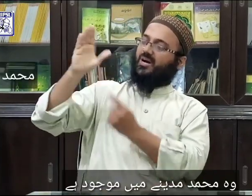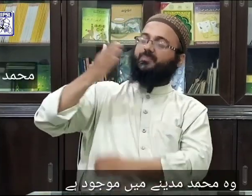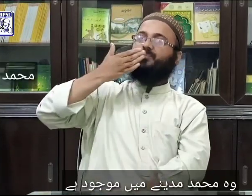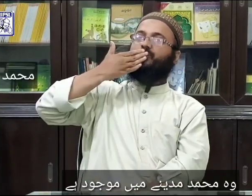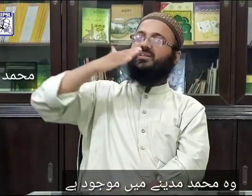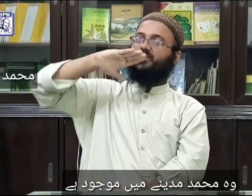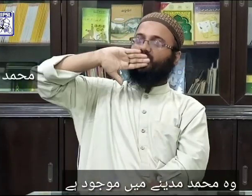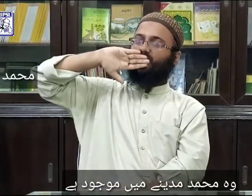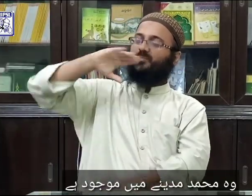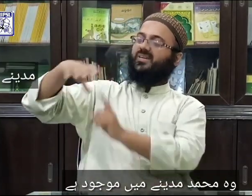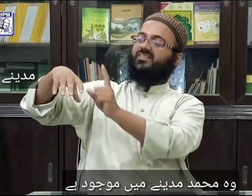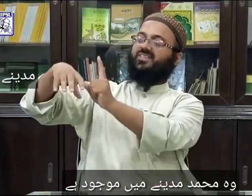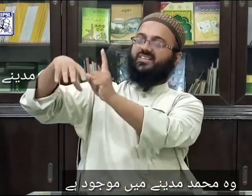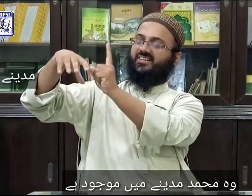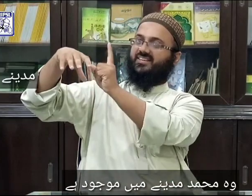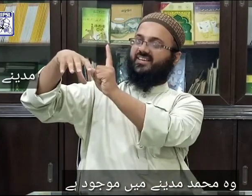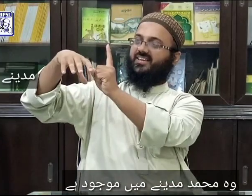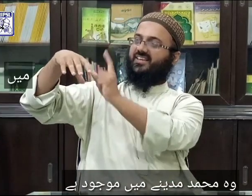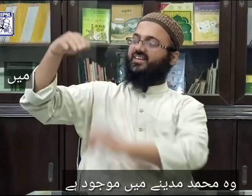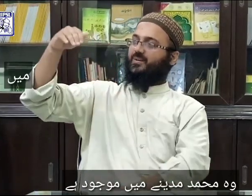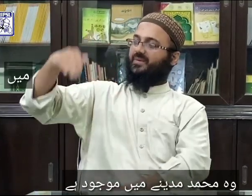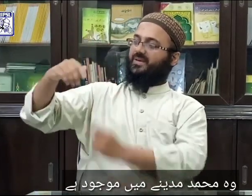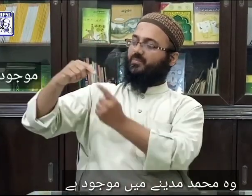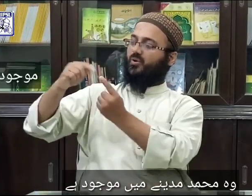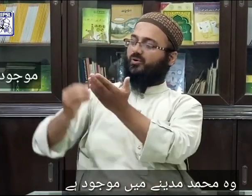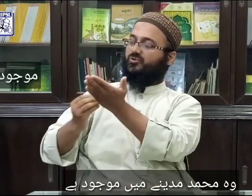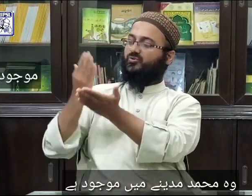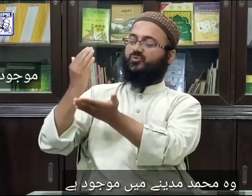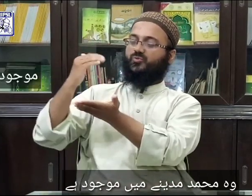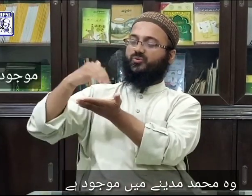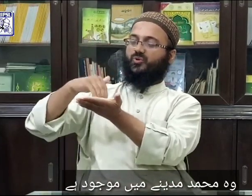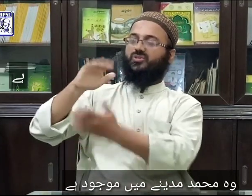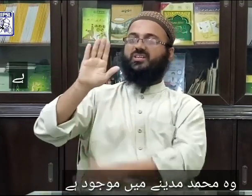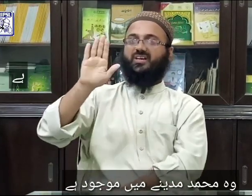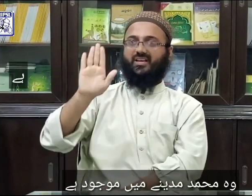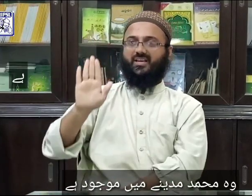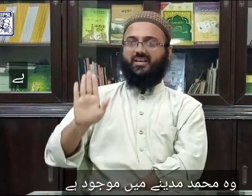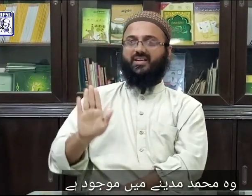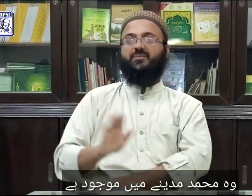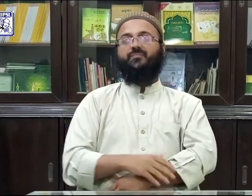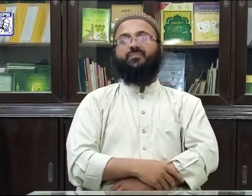محمد مدینے میں موجود موسیقا